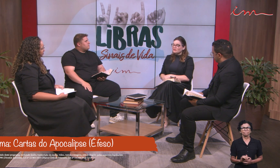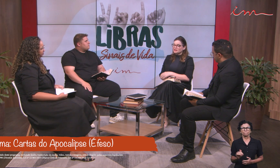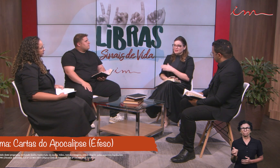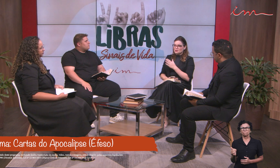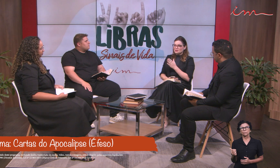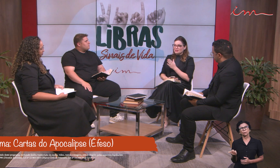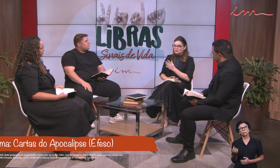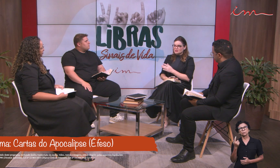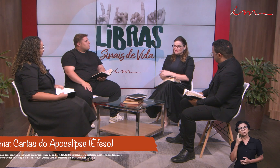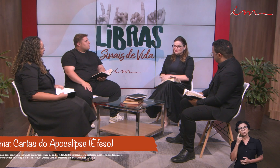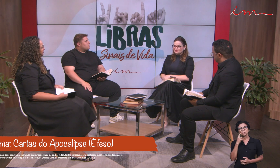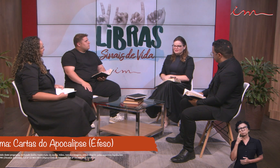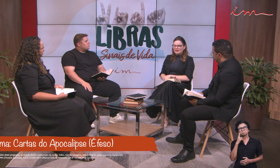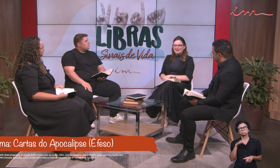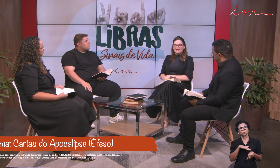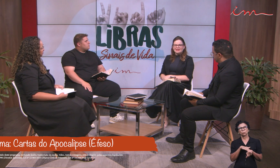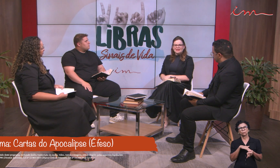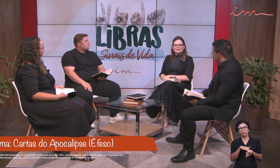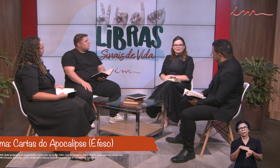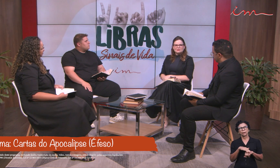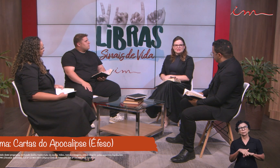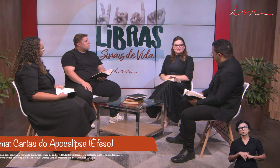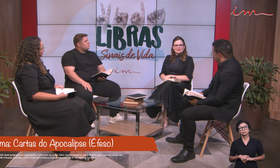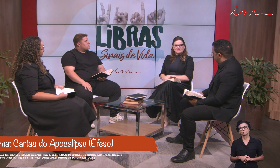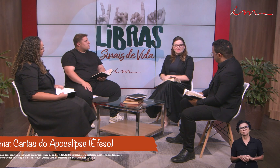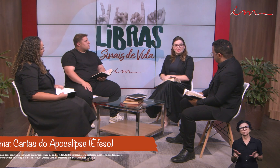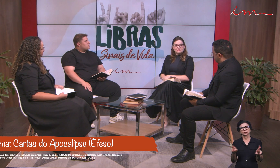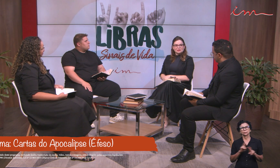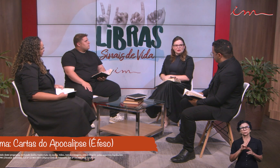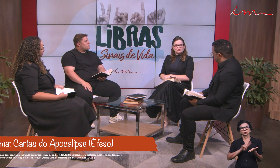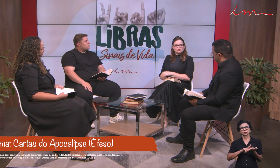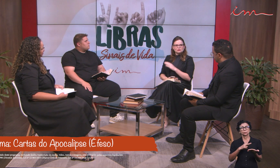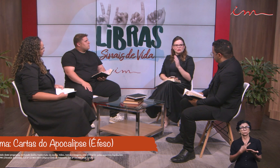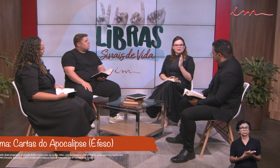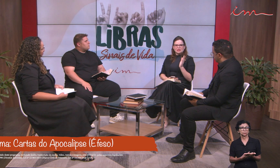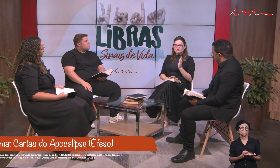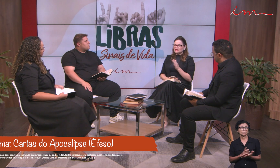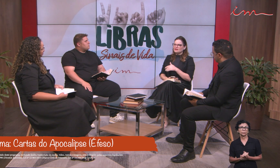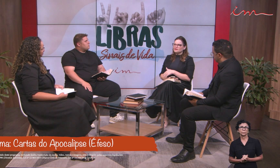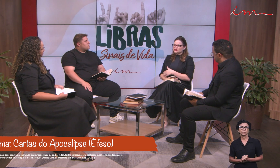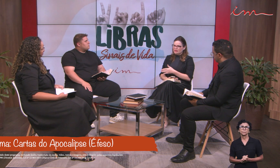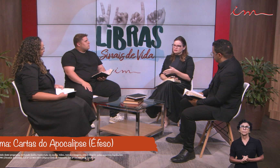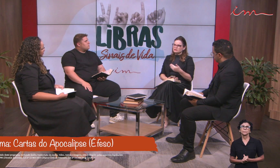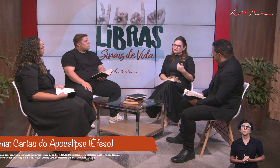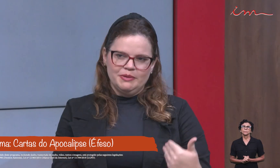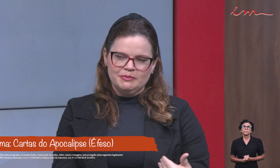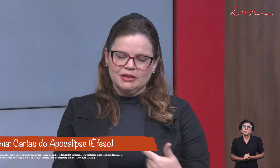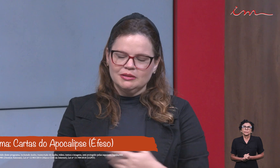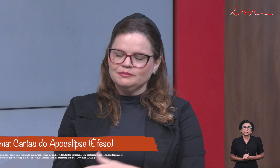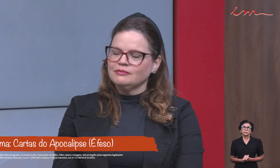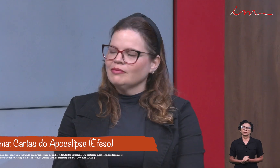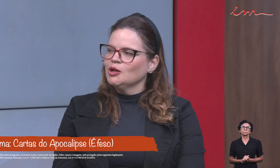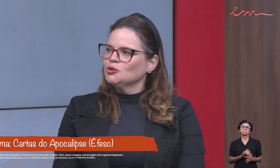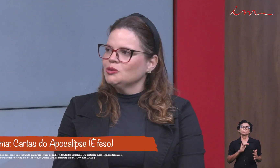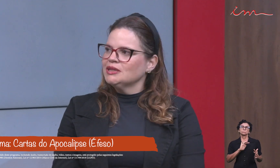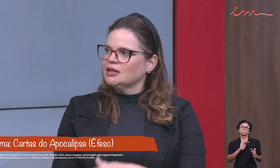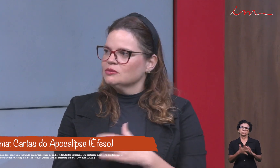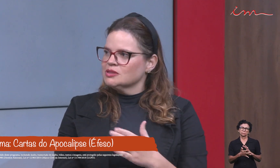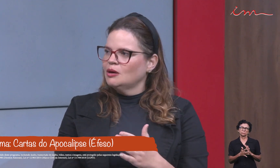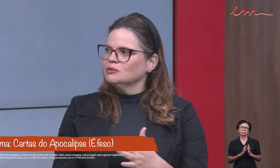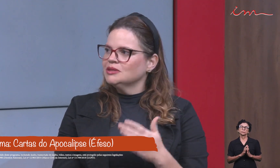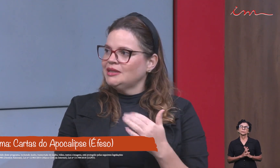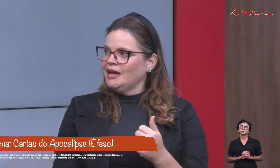conversando e estavam falando até sobre tradução. E ele falou bem assim, querendo ou não, toda a tradução, que estava falando de tradução de Bíblia, né?